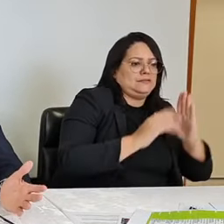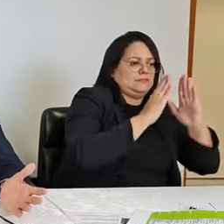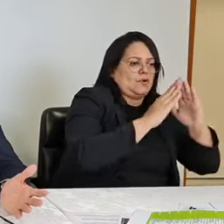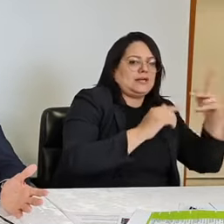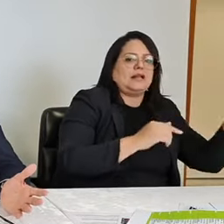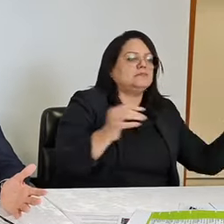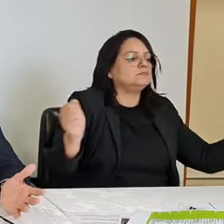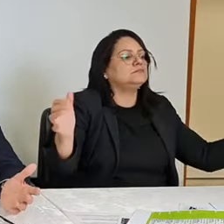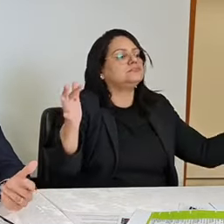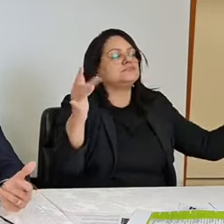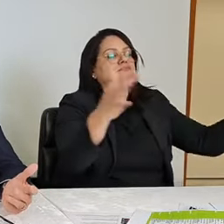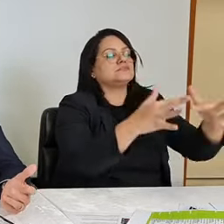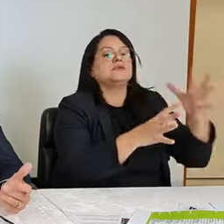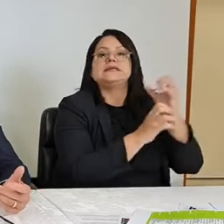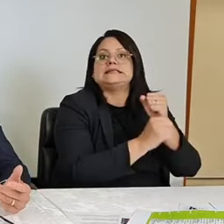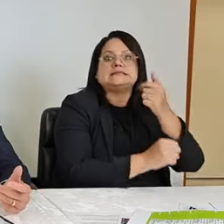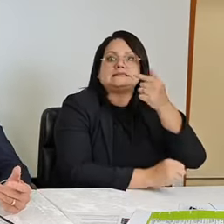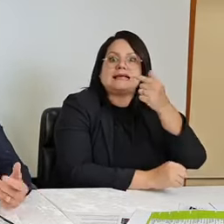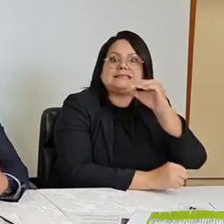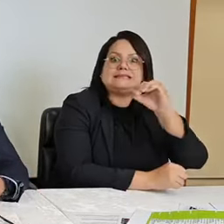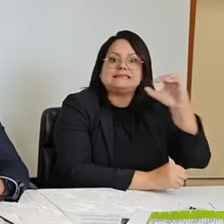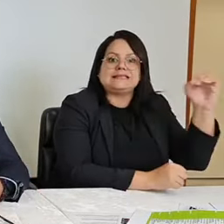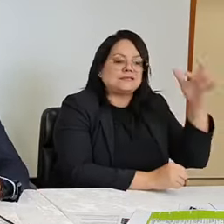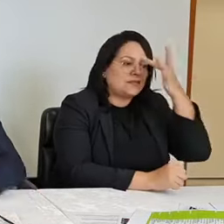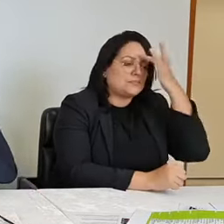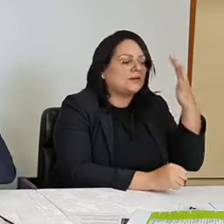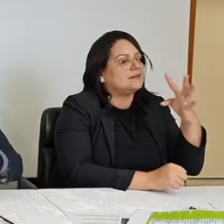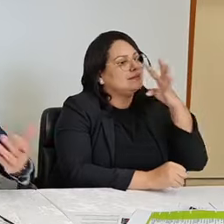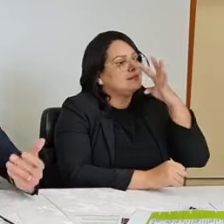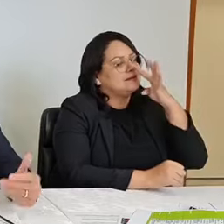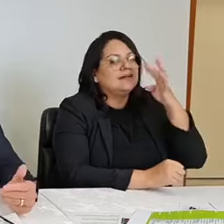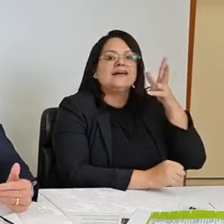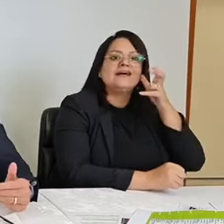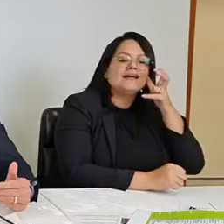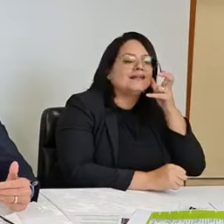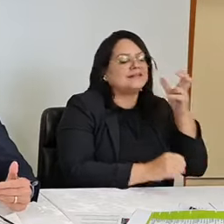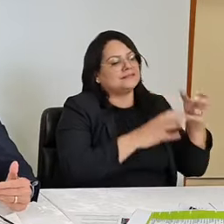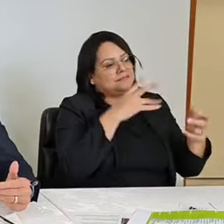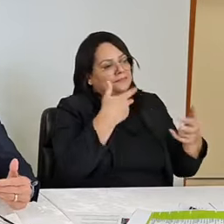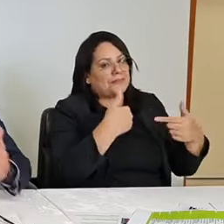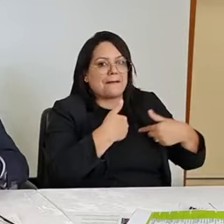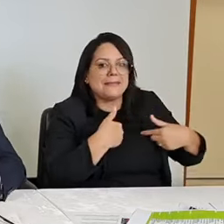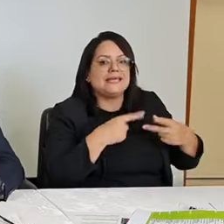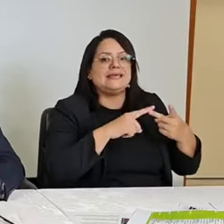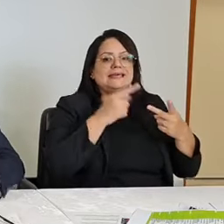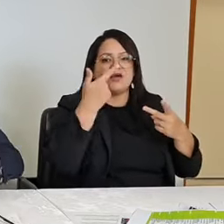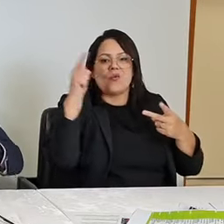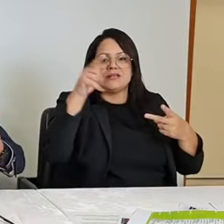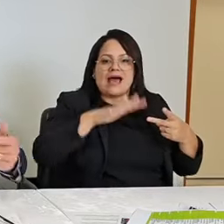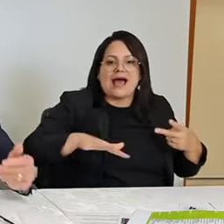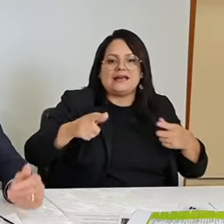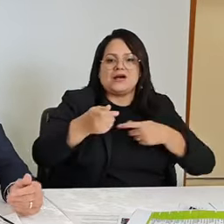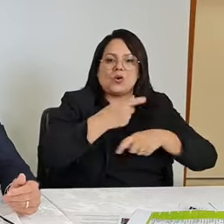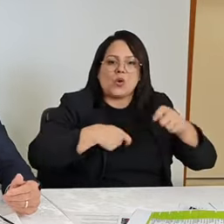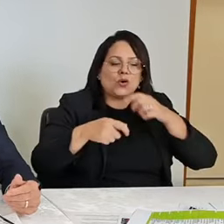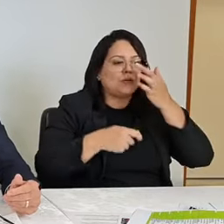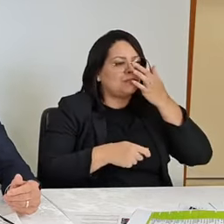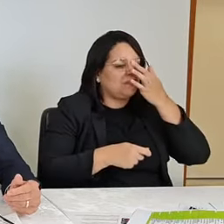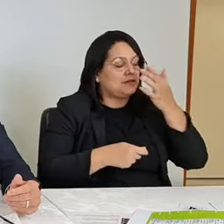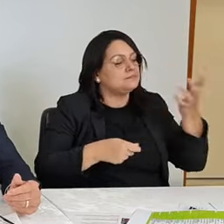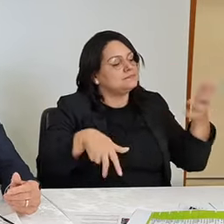juntaram 700 empresários para ouvir aqui, não só a mim, bem como as pessoas da área econômica e